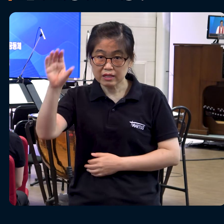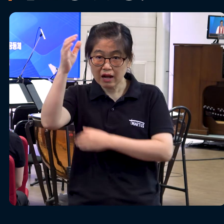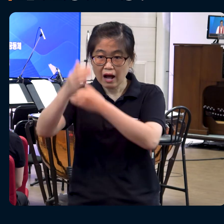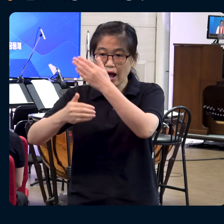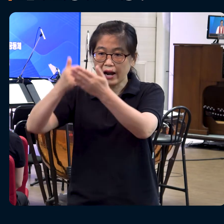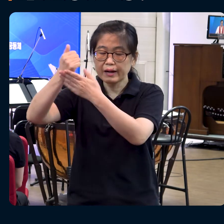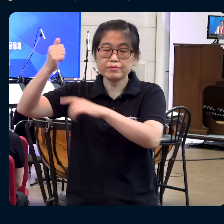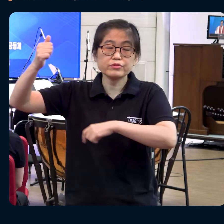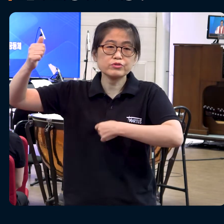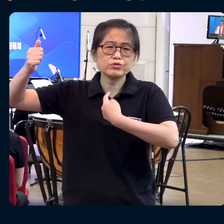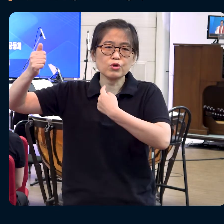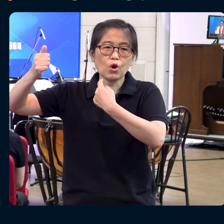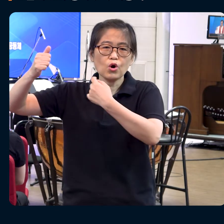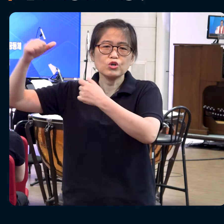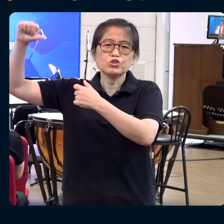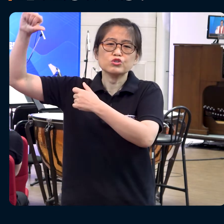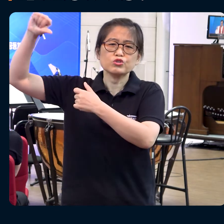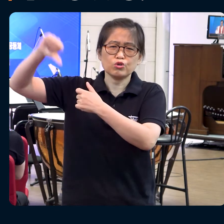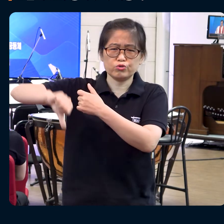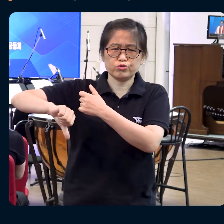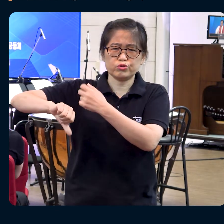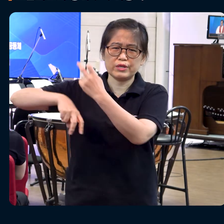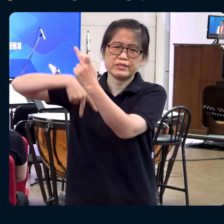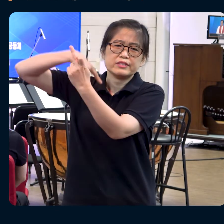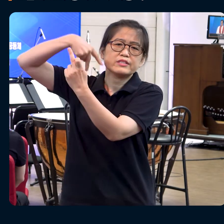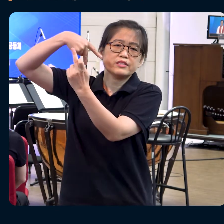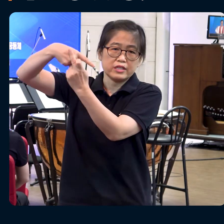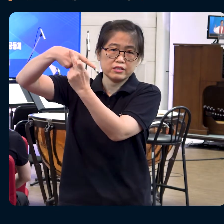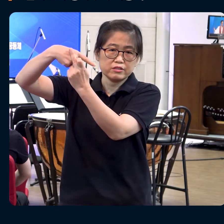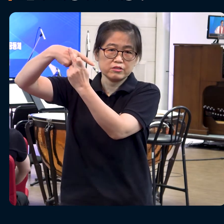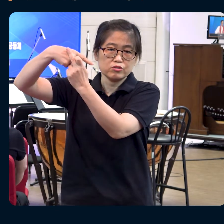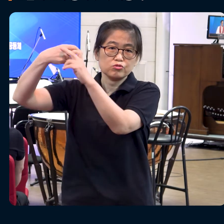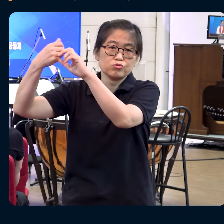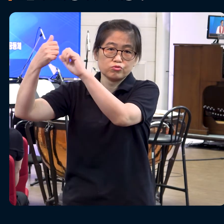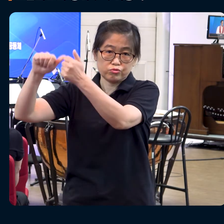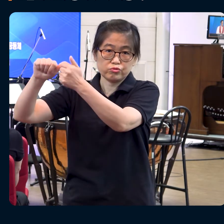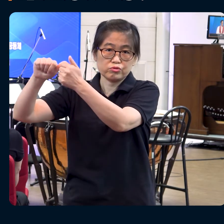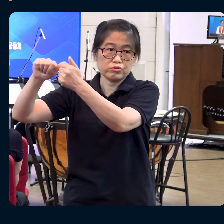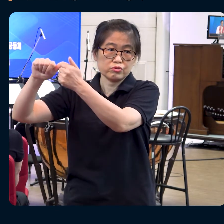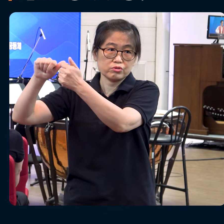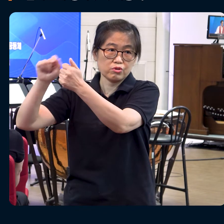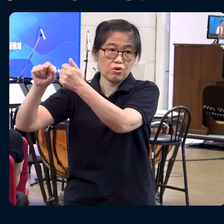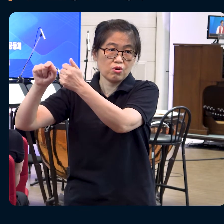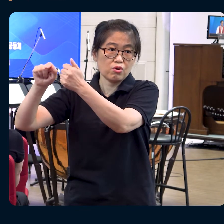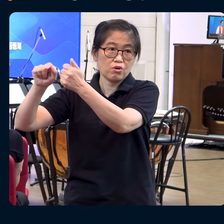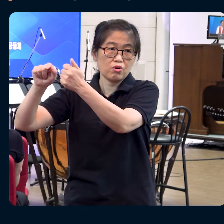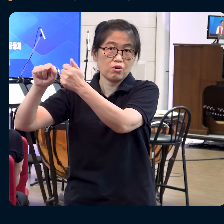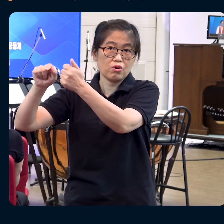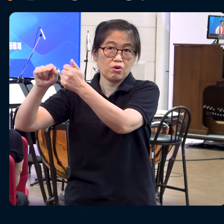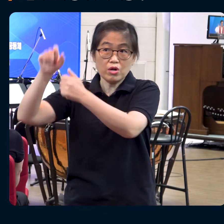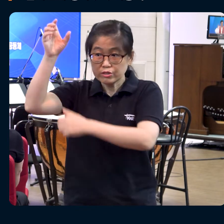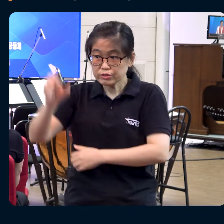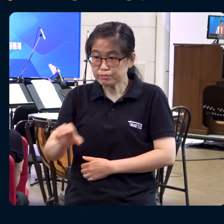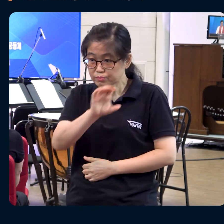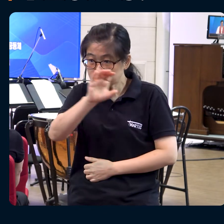십자가는 하나님께서 스스로 저주 아래로 들어가신 거 아닙니까? 그게 십자가